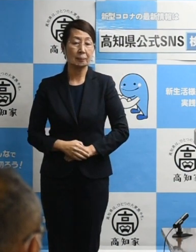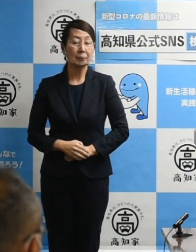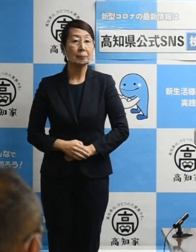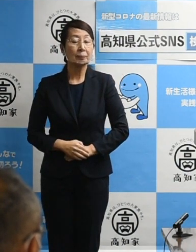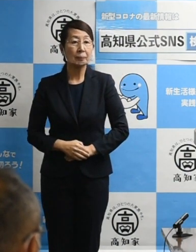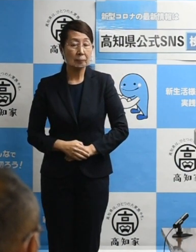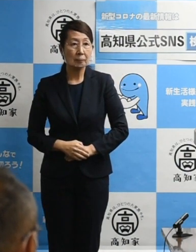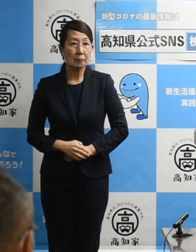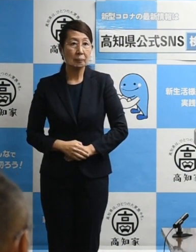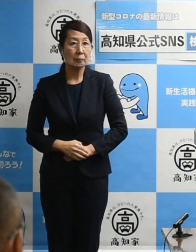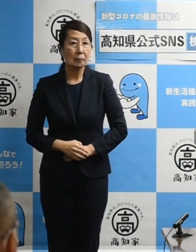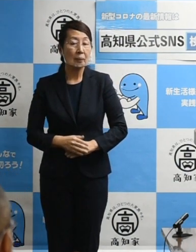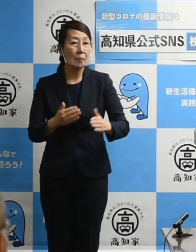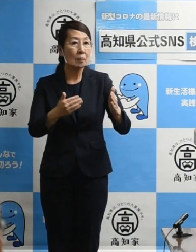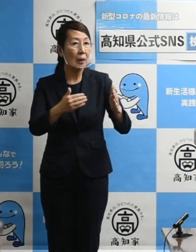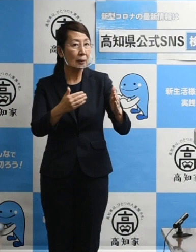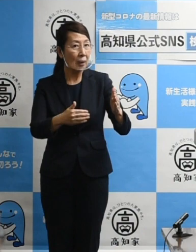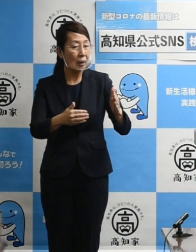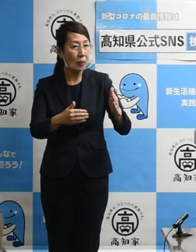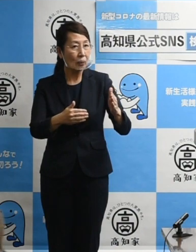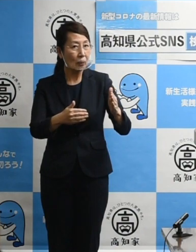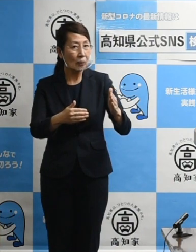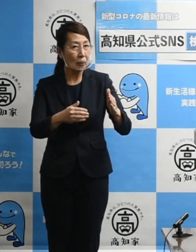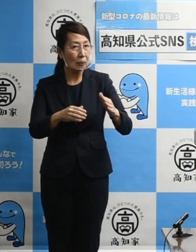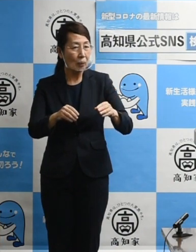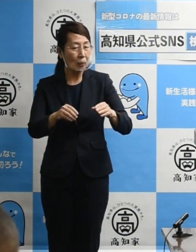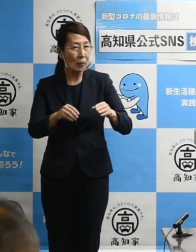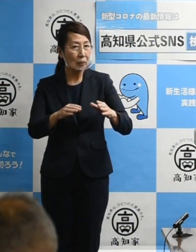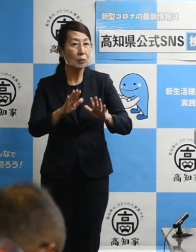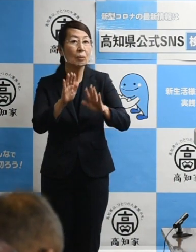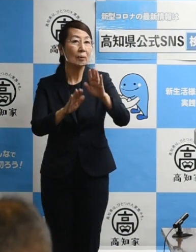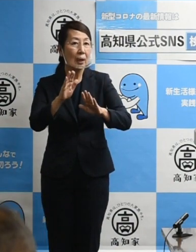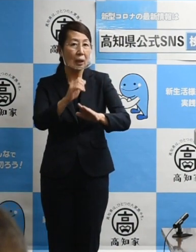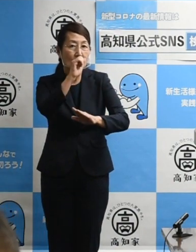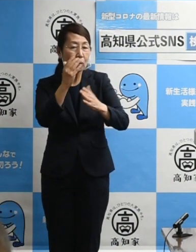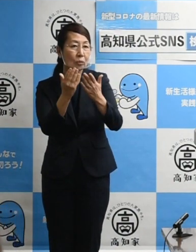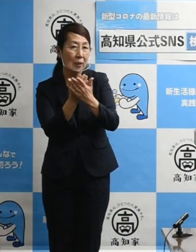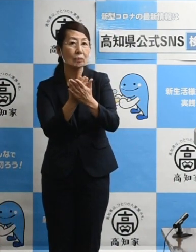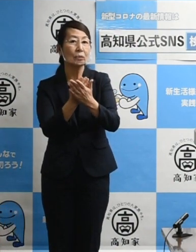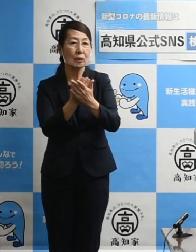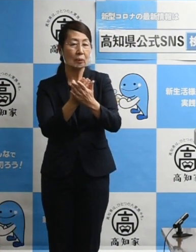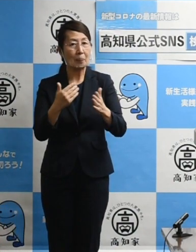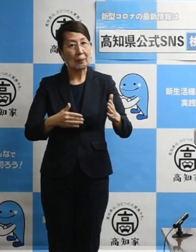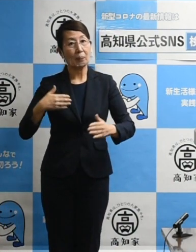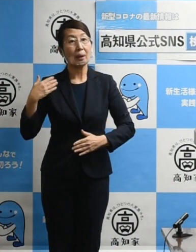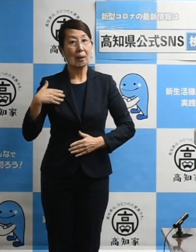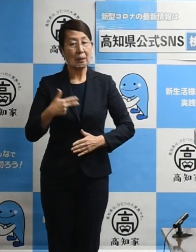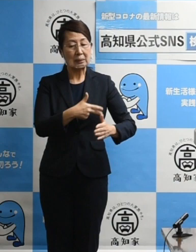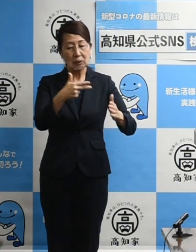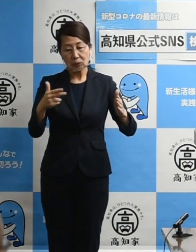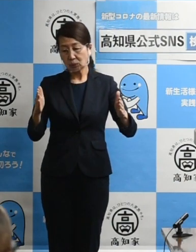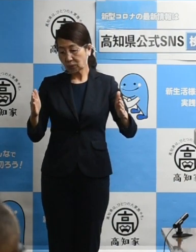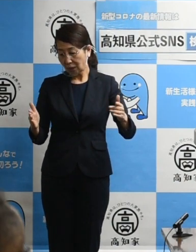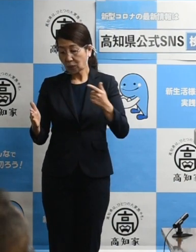ではまだこの効果が出てくるというのが、まあ、通常1週間は最低出て、立たないと効果が出てこないということだ